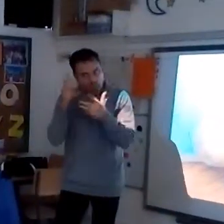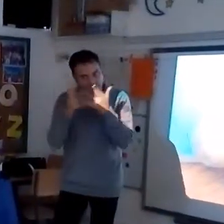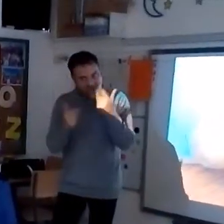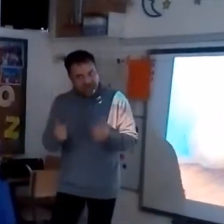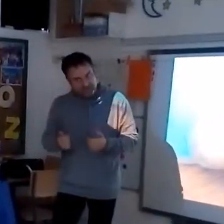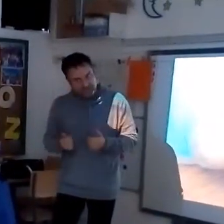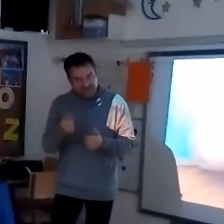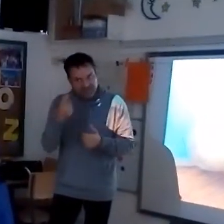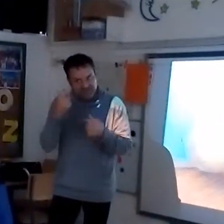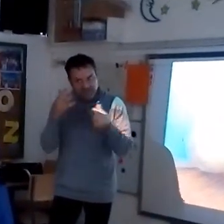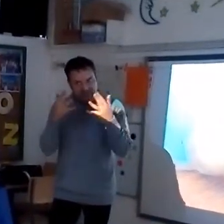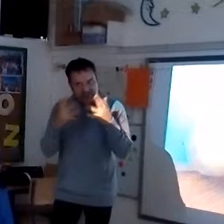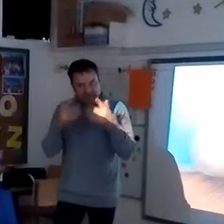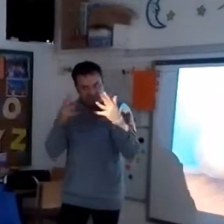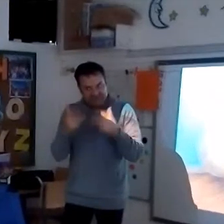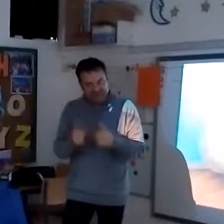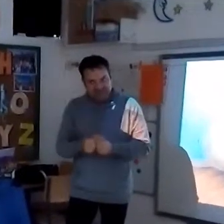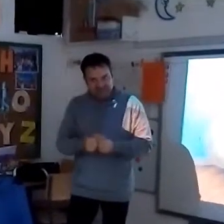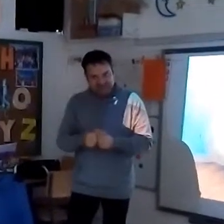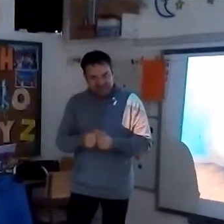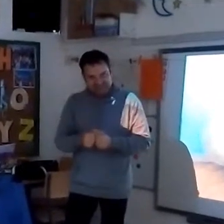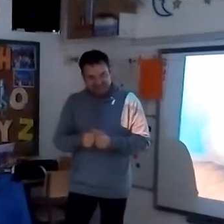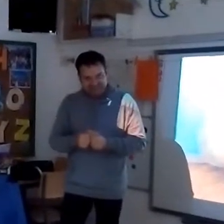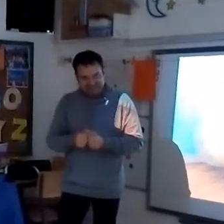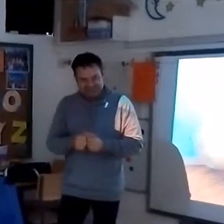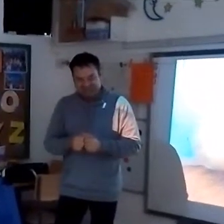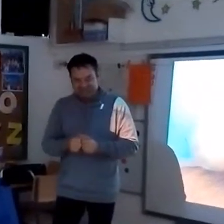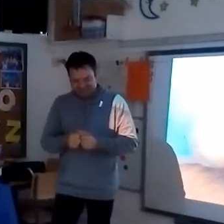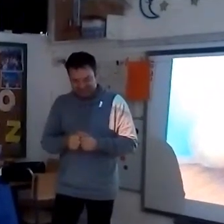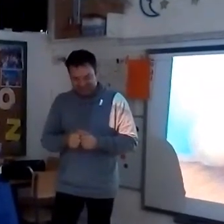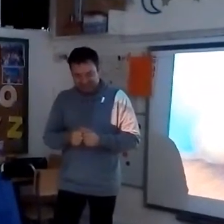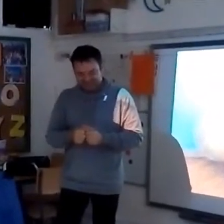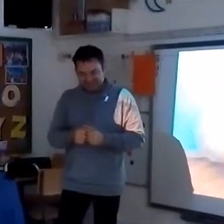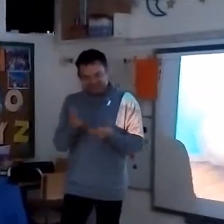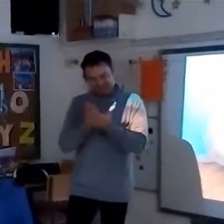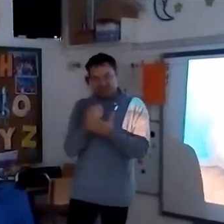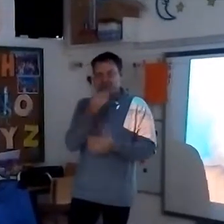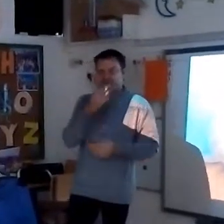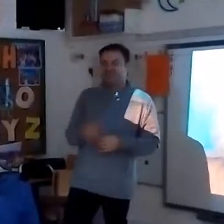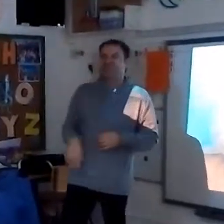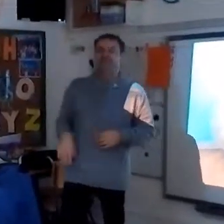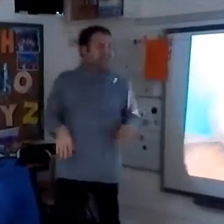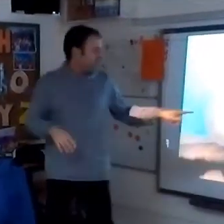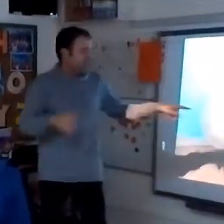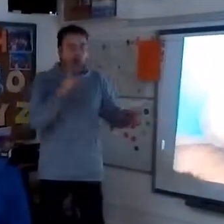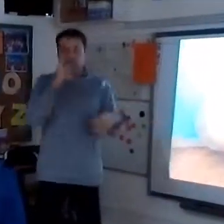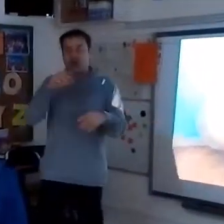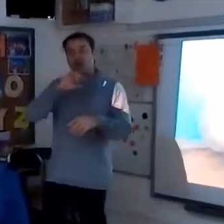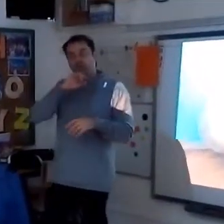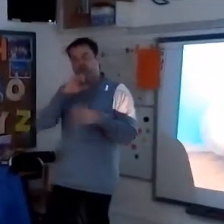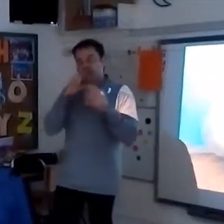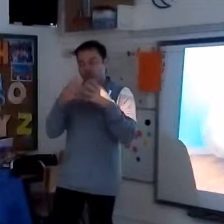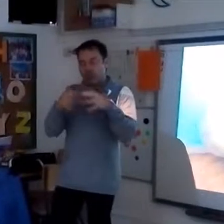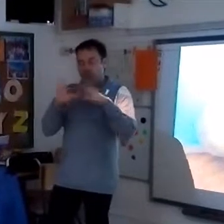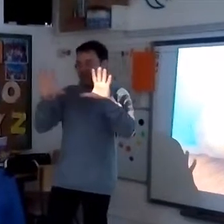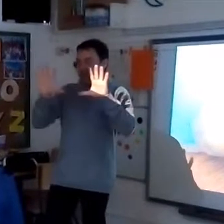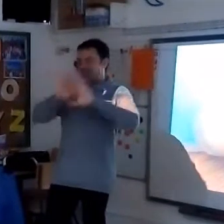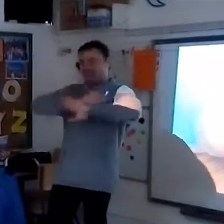A ver, tenéis que estudiar más matemáticas, ¿eh? Para que para sumar bien. Muy bien. Venga, así que se fue muy